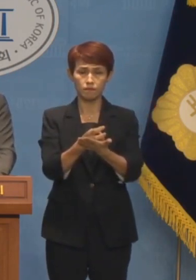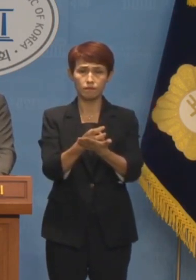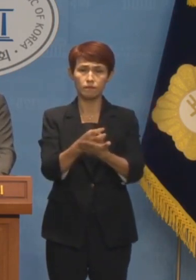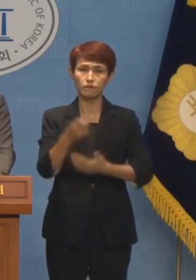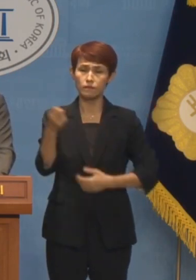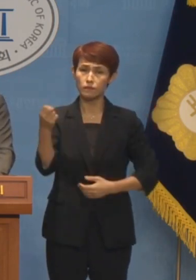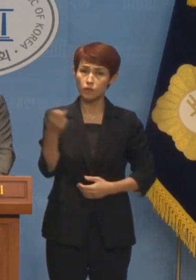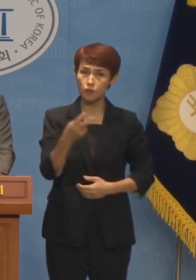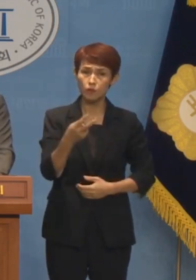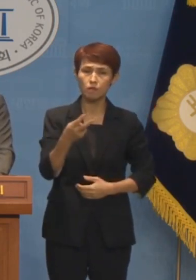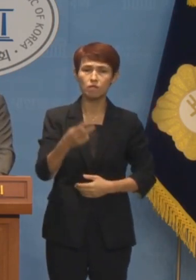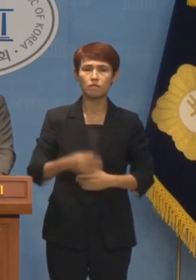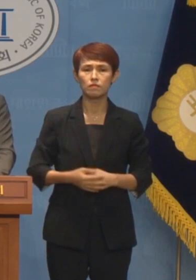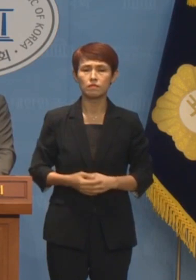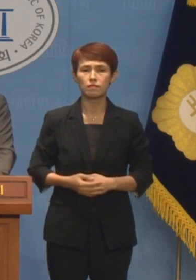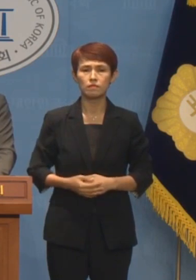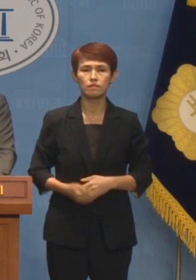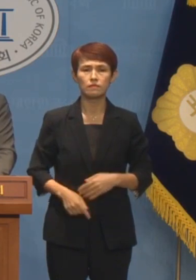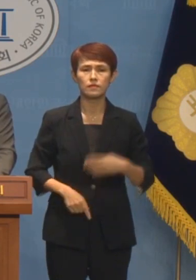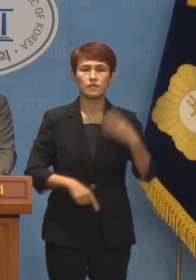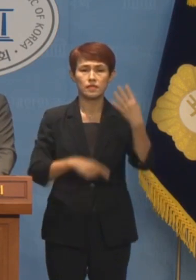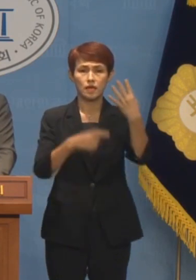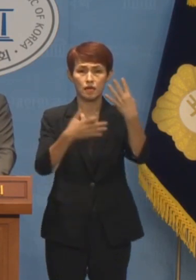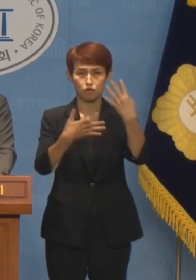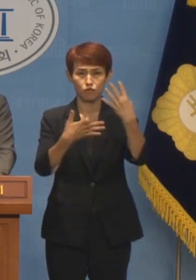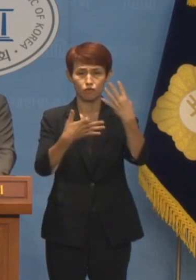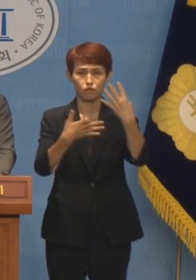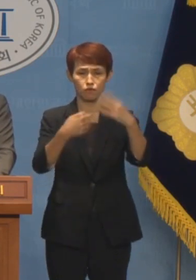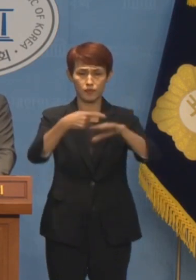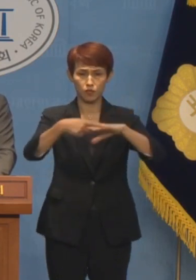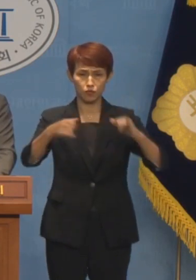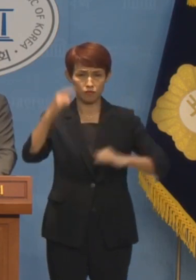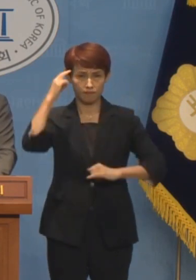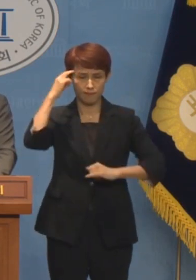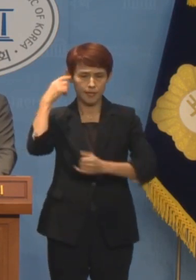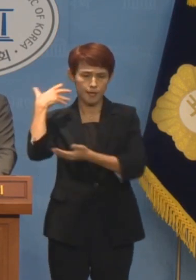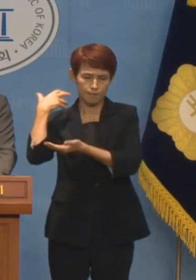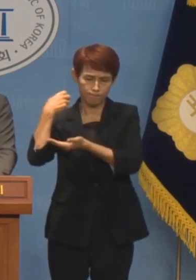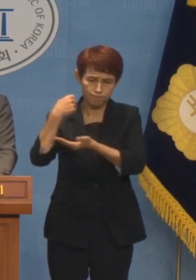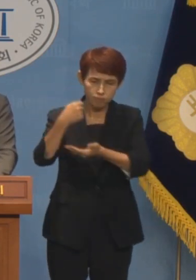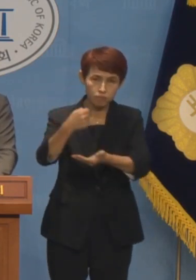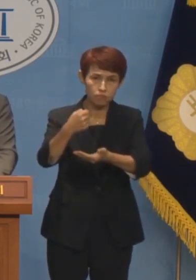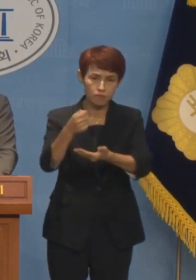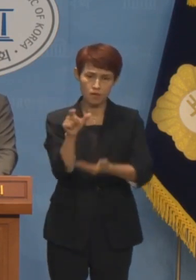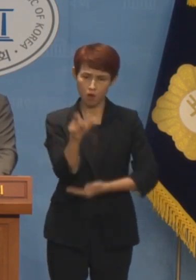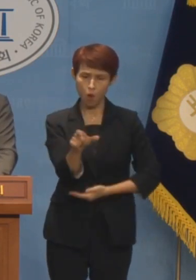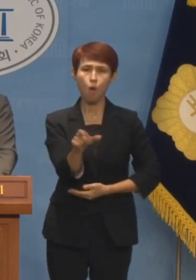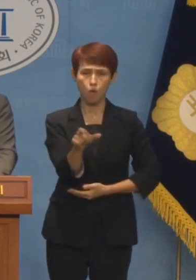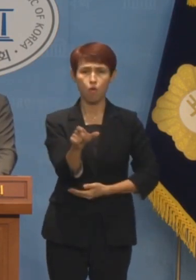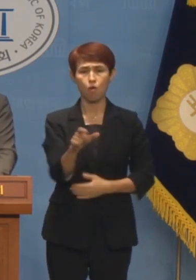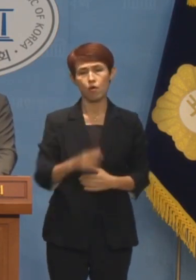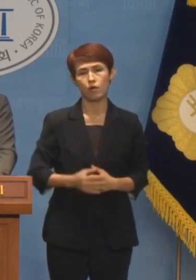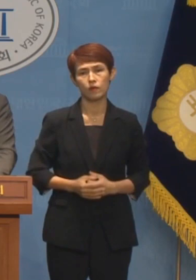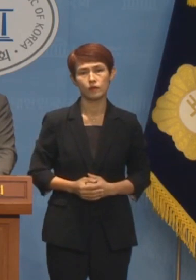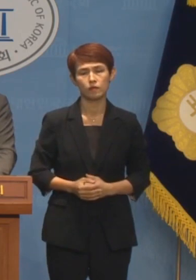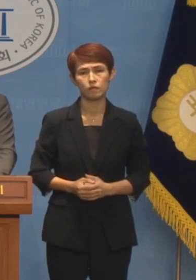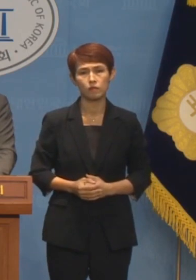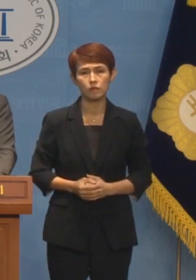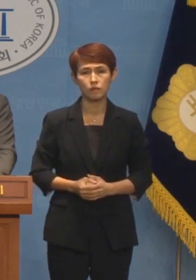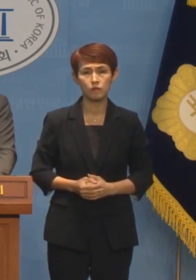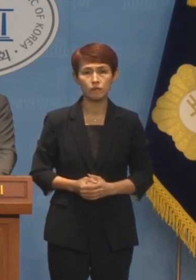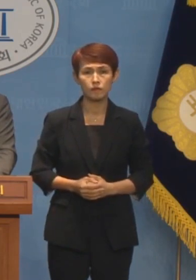법통과 불의에 항거한 4.19 민주 이념을 계승하고라고 명시하고 있습니다.